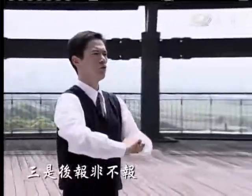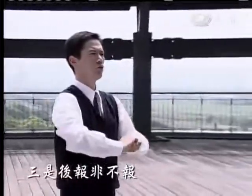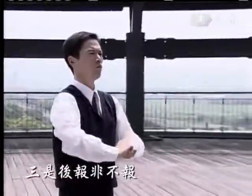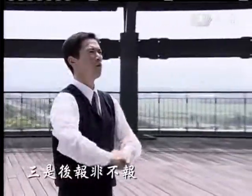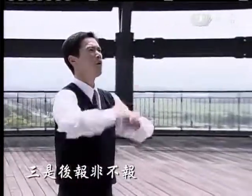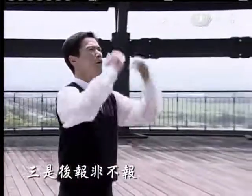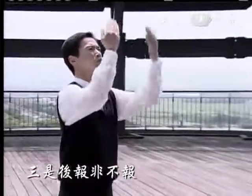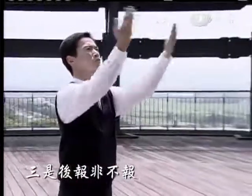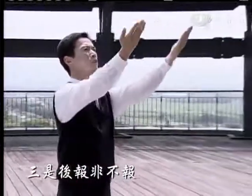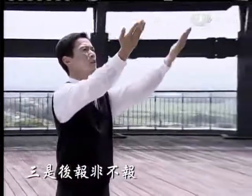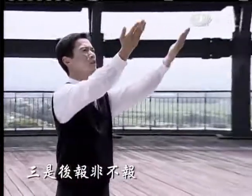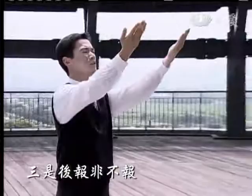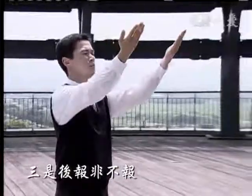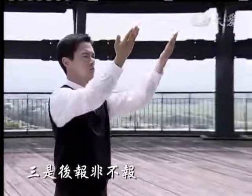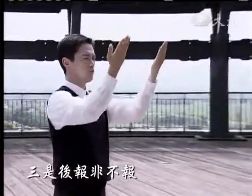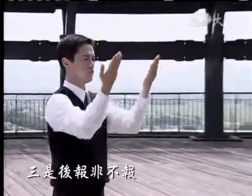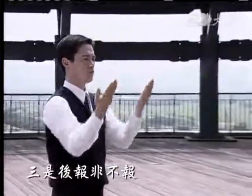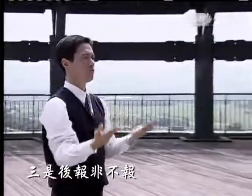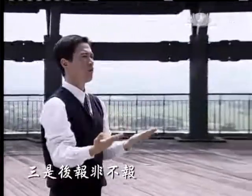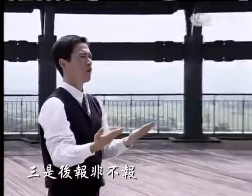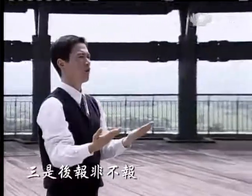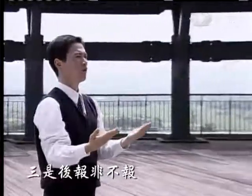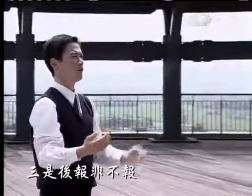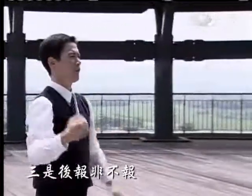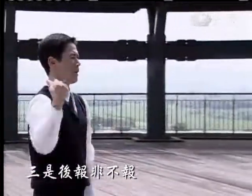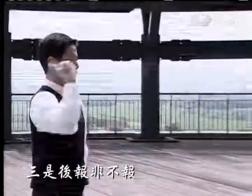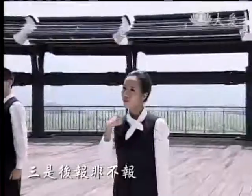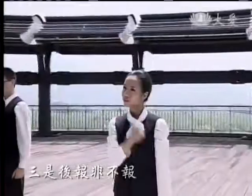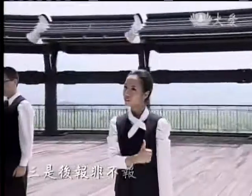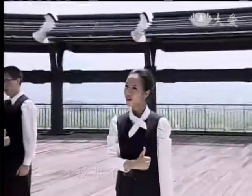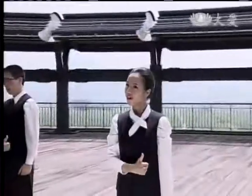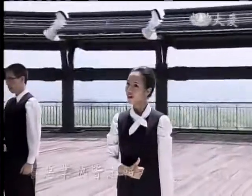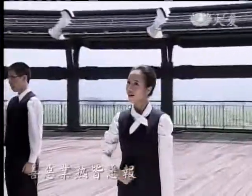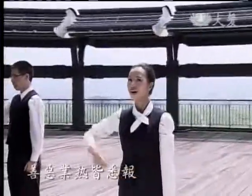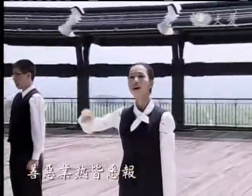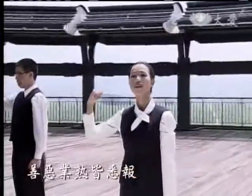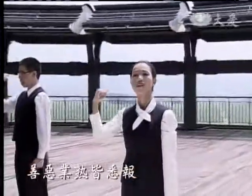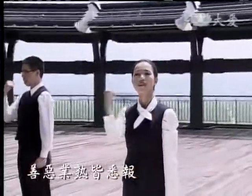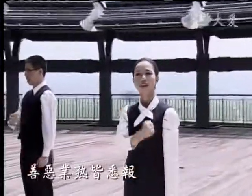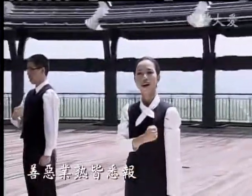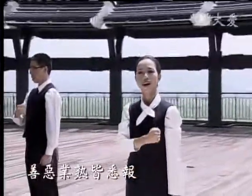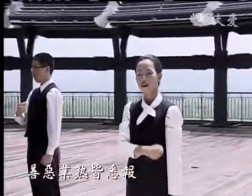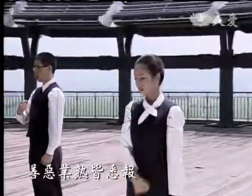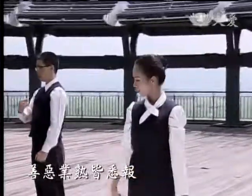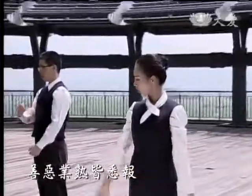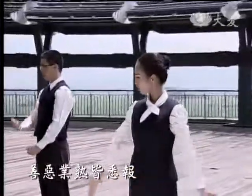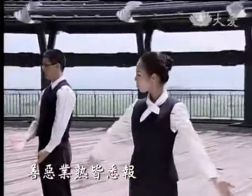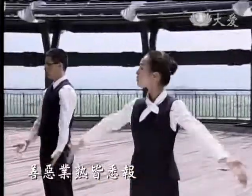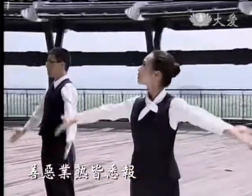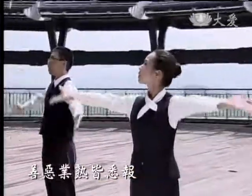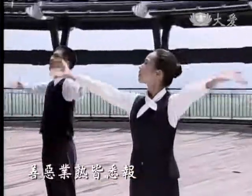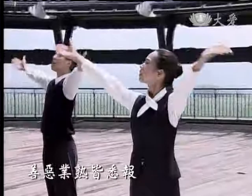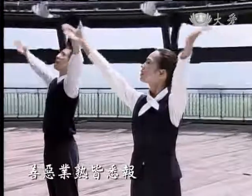后报非不报，善恶业受皆